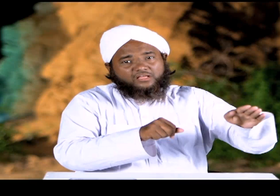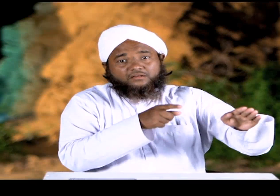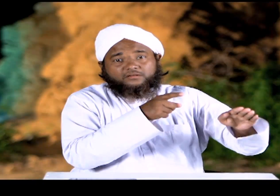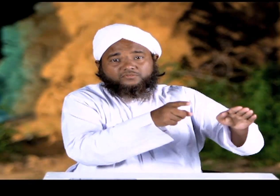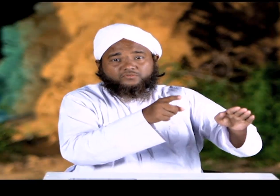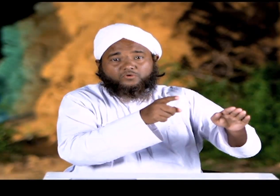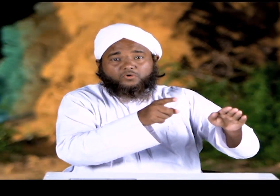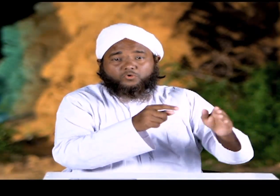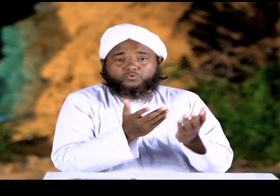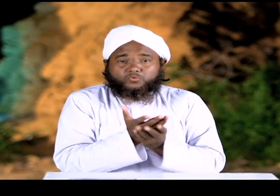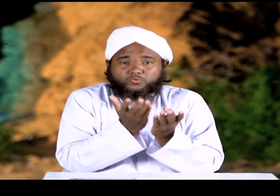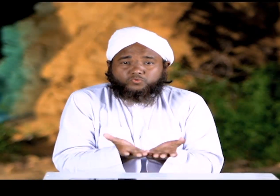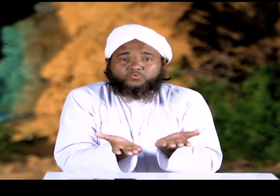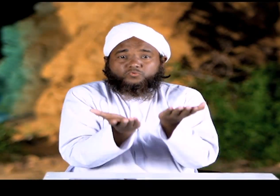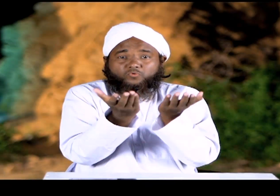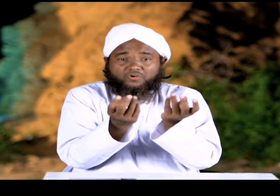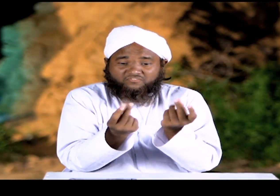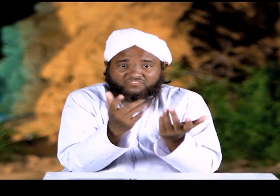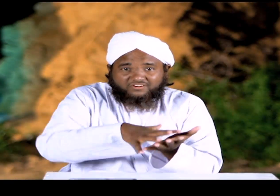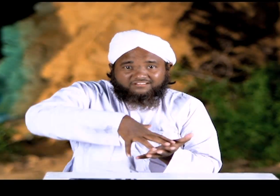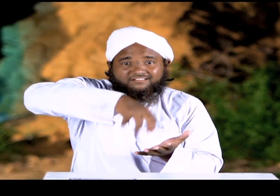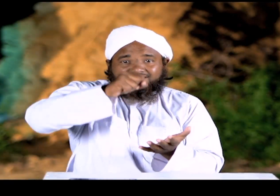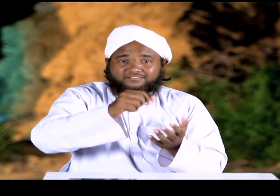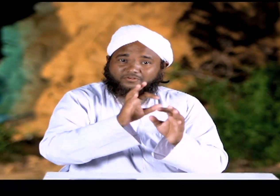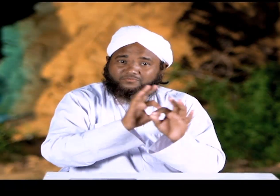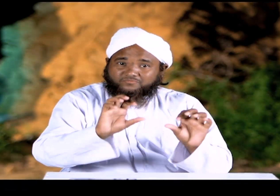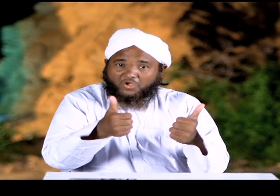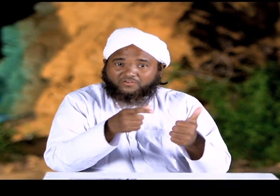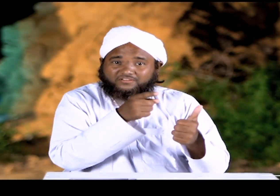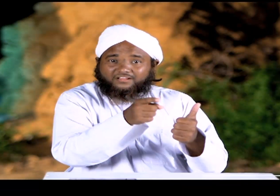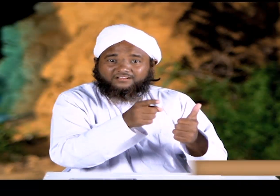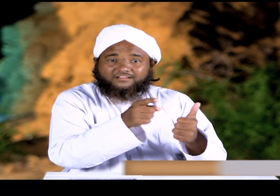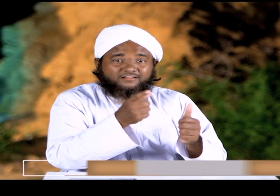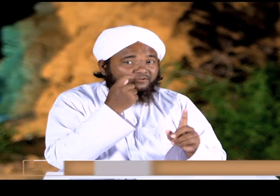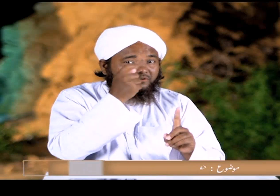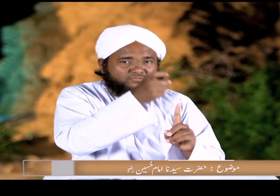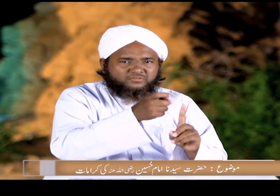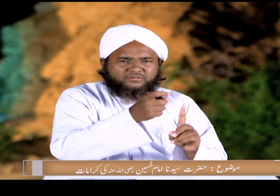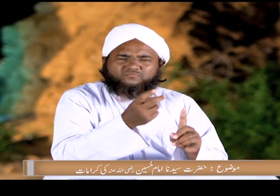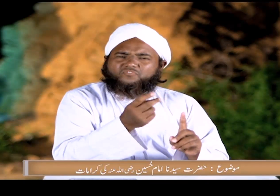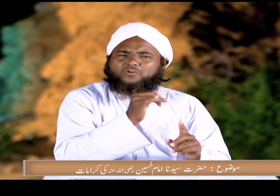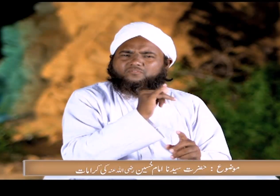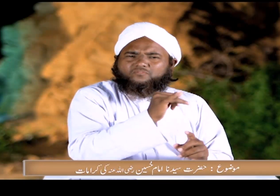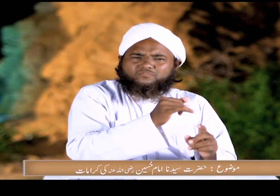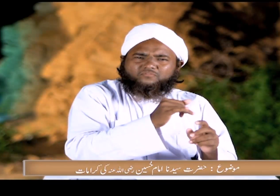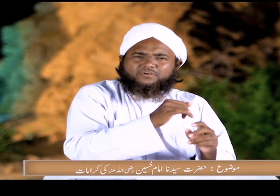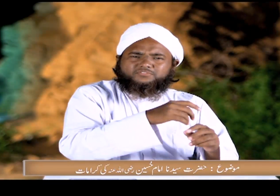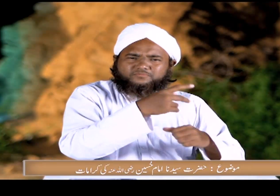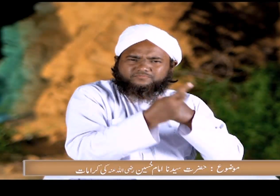گرفتار فرما۔ دعا کا اثر ہاتھوں ہاتھ ظاہر ہوا۔ اس بکواسی کو ایک دم قضائے حاجت کی ضرورت پیش